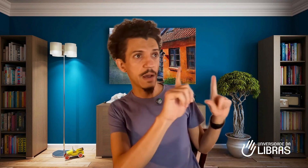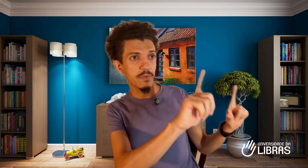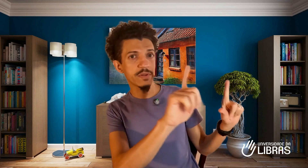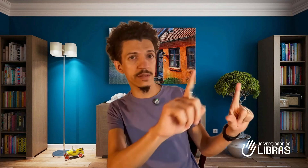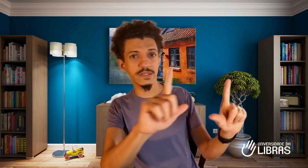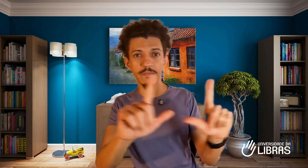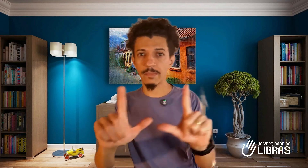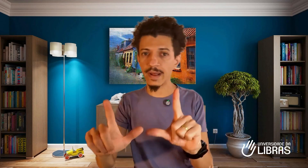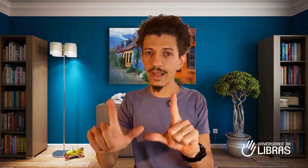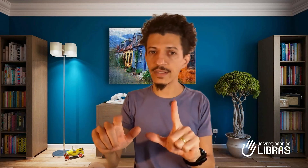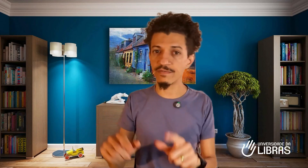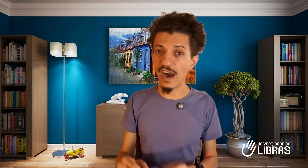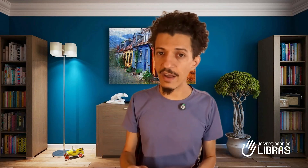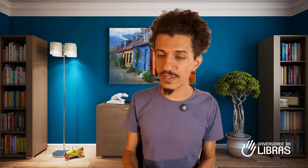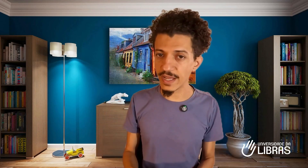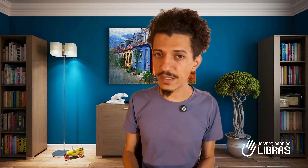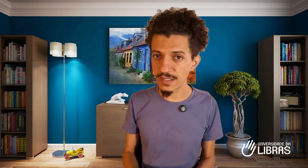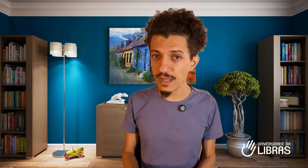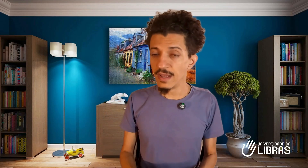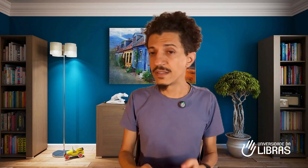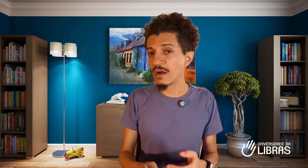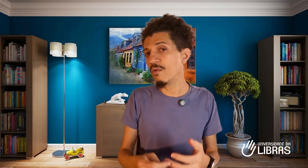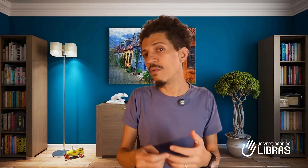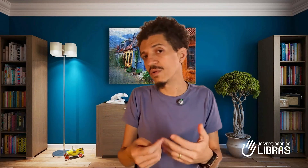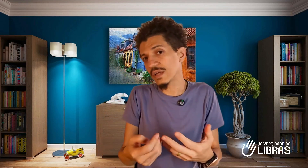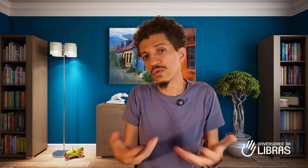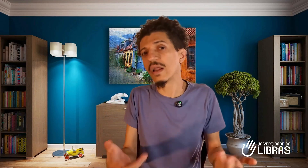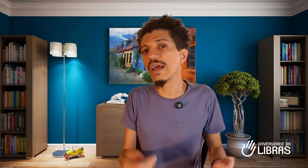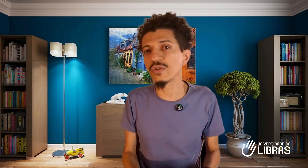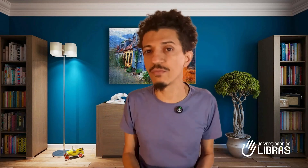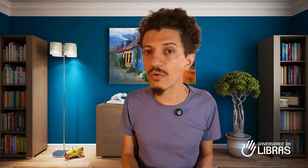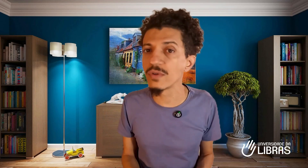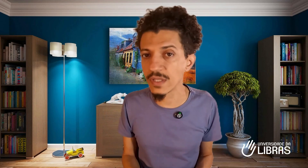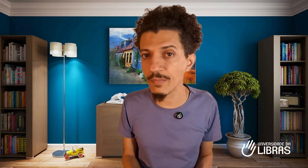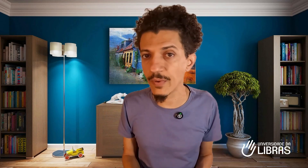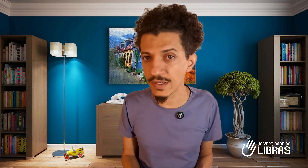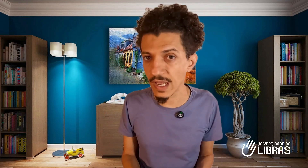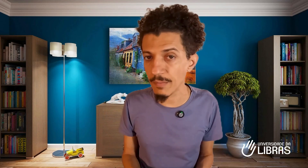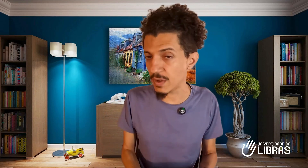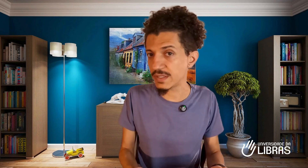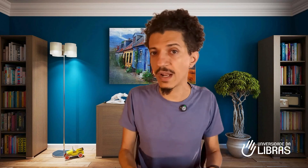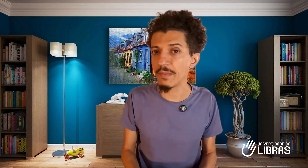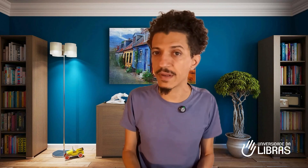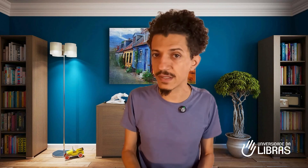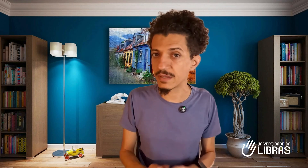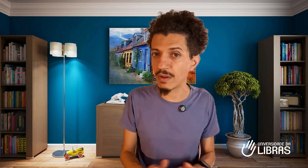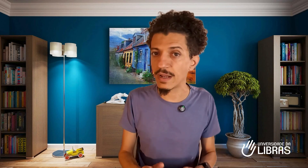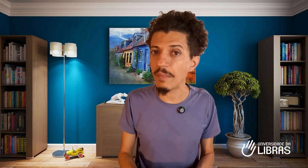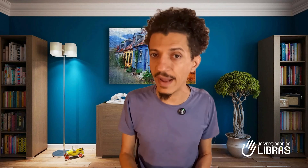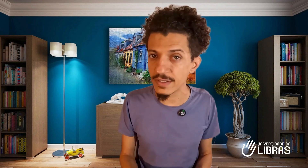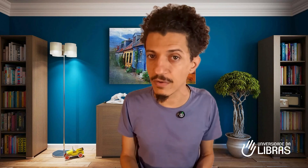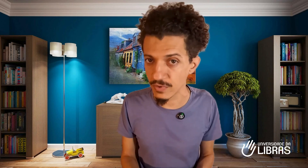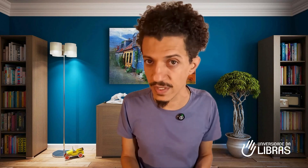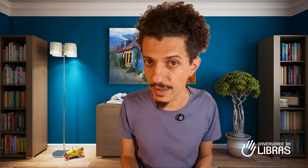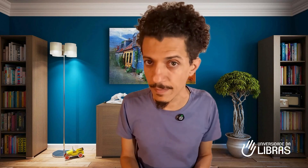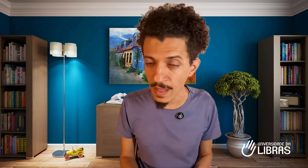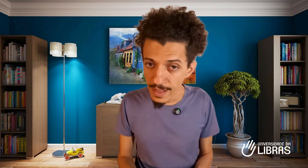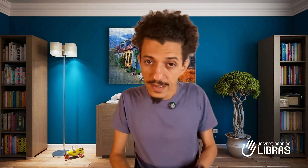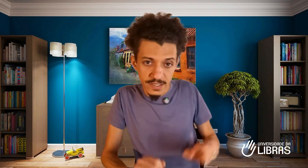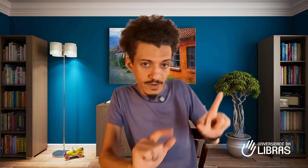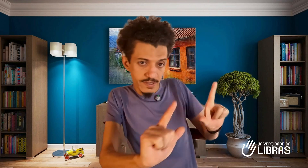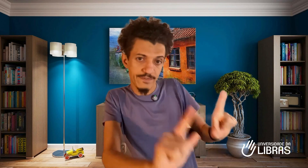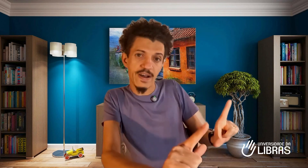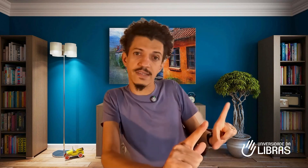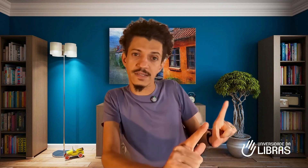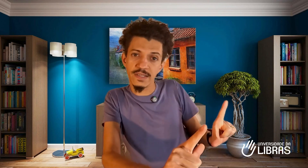fizer apontando assim para a parede, vários desses, são os azulejos de uma cozinha, por exemplo, as cerâmicas que estão ali na parede da cozinha.